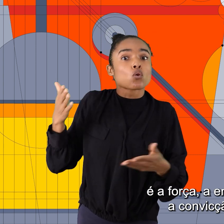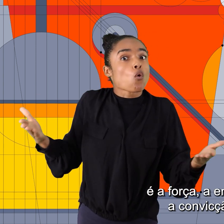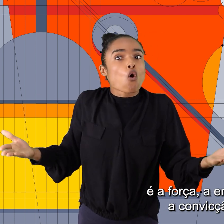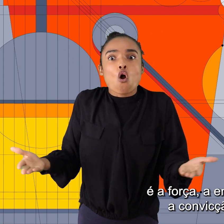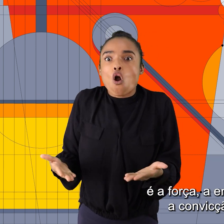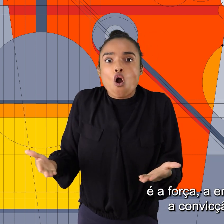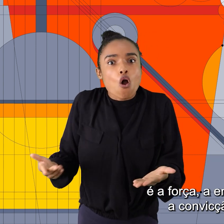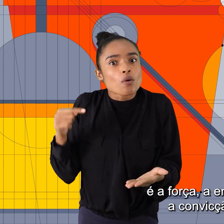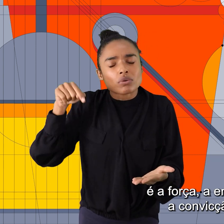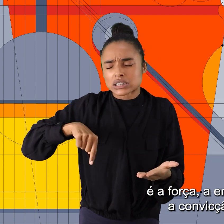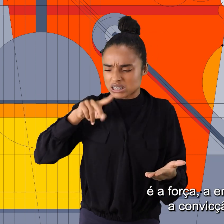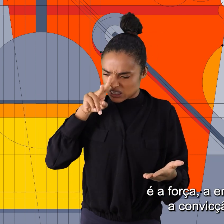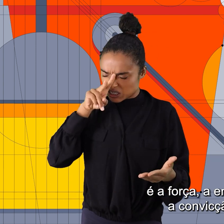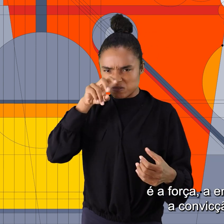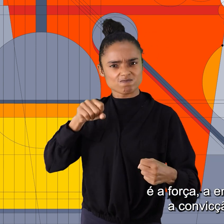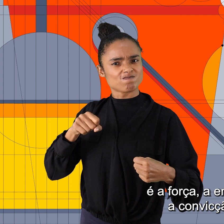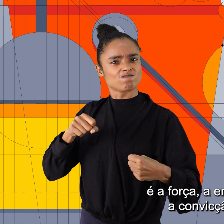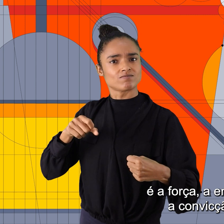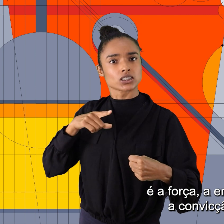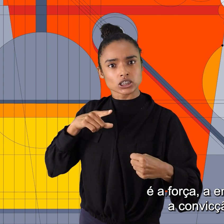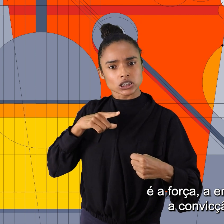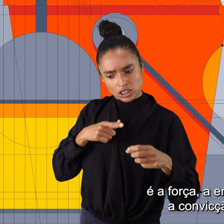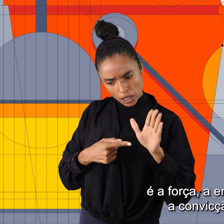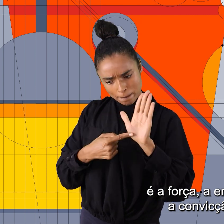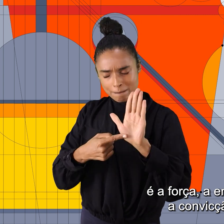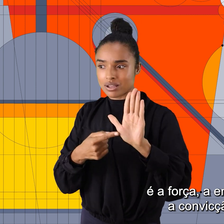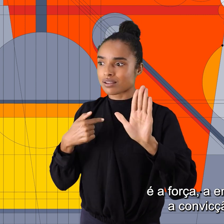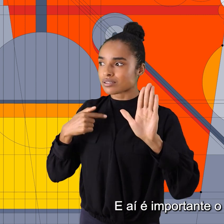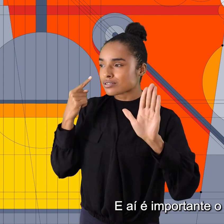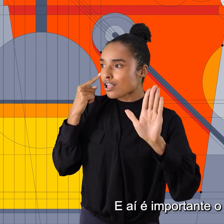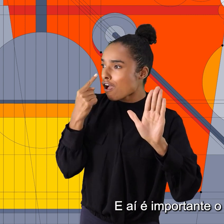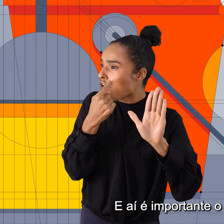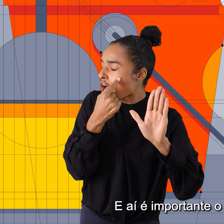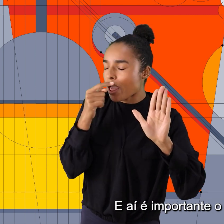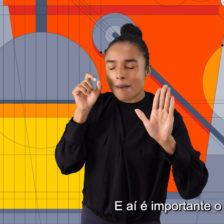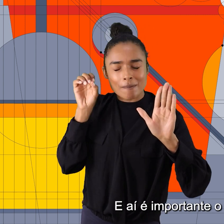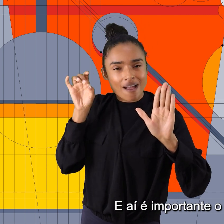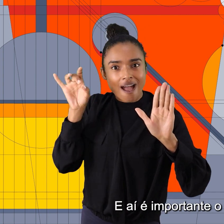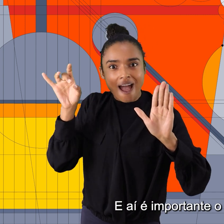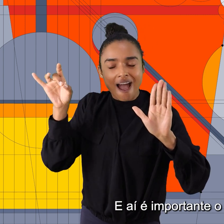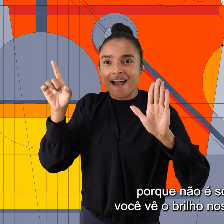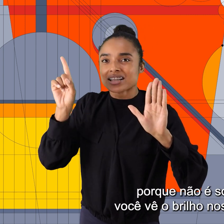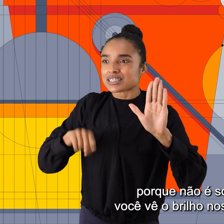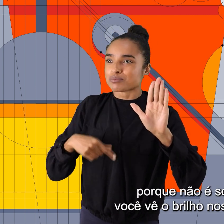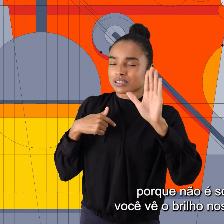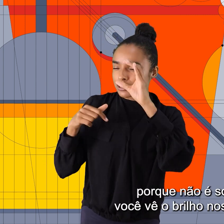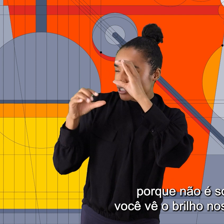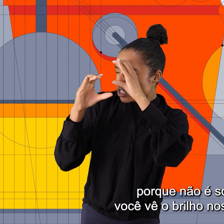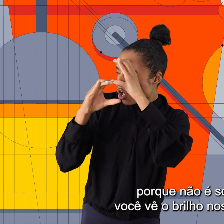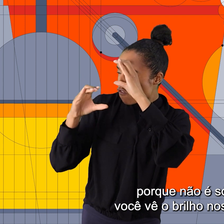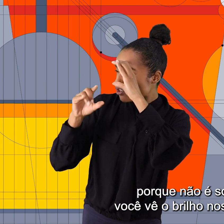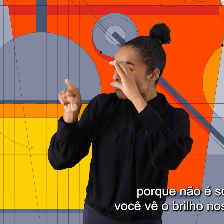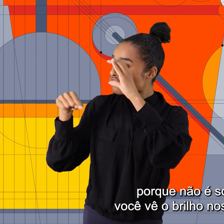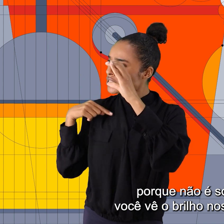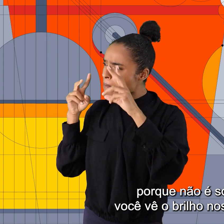hoje, é a força, a energia, a convicção. E aí é importante o audiovisual, porque não é só o som,